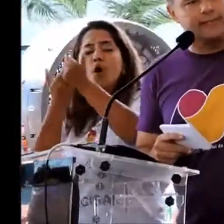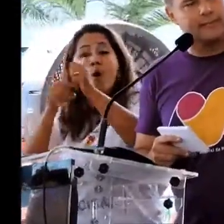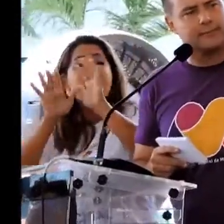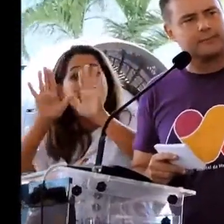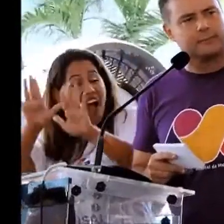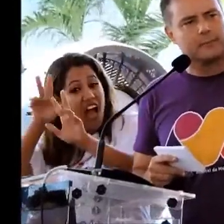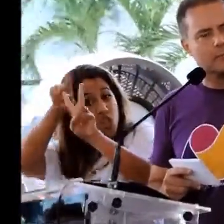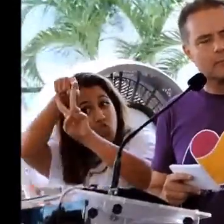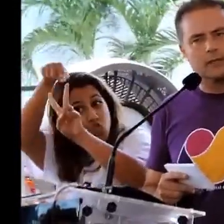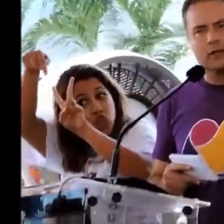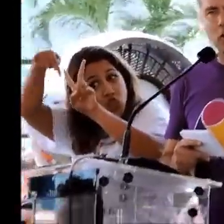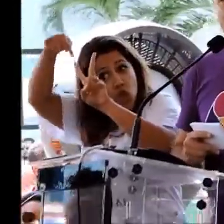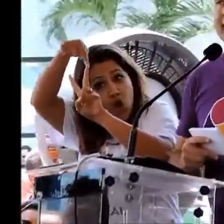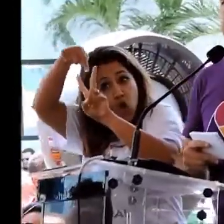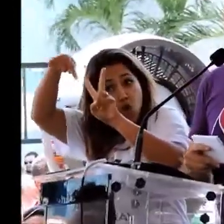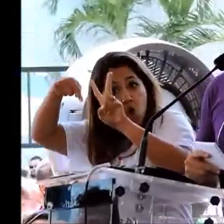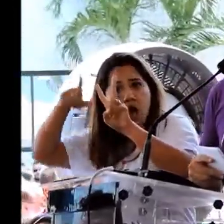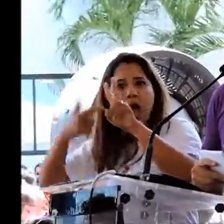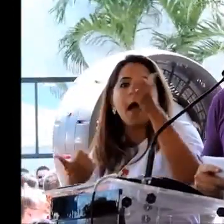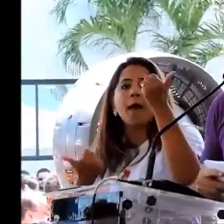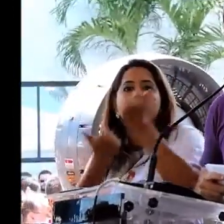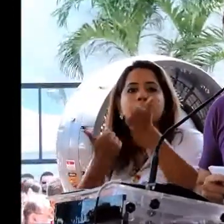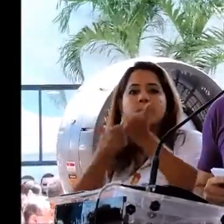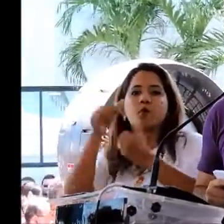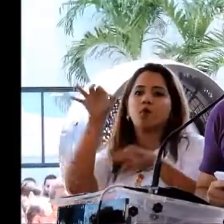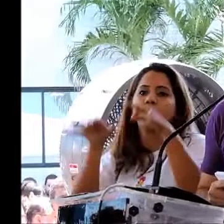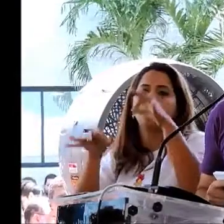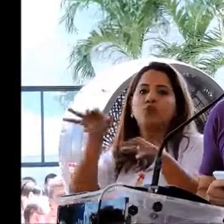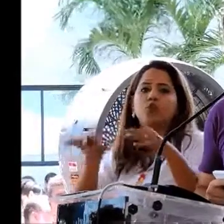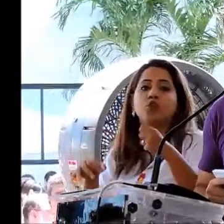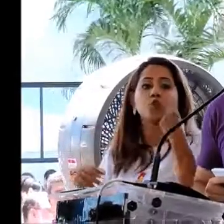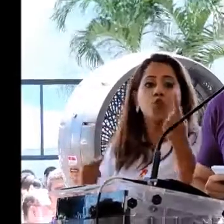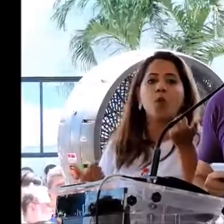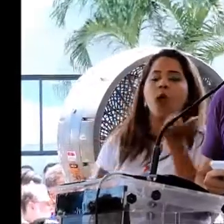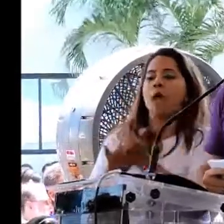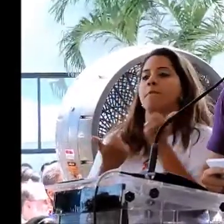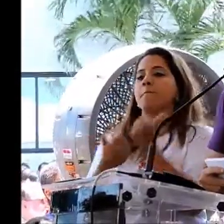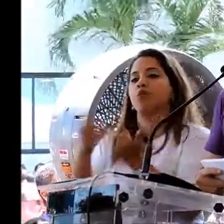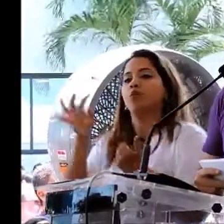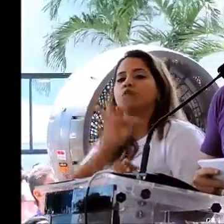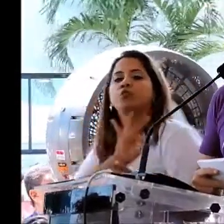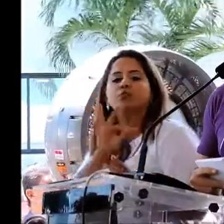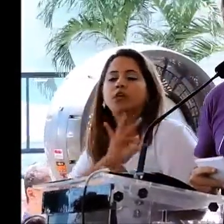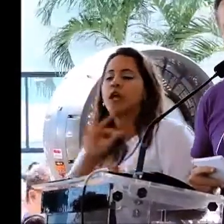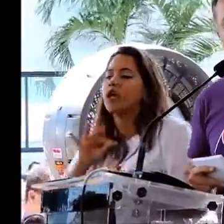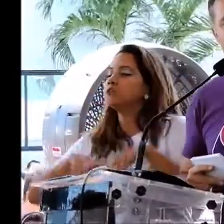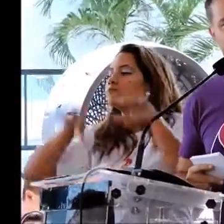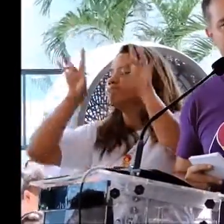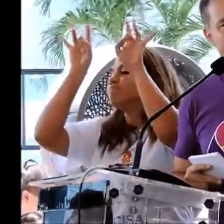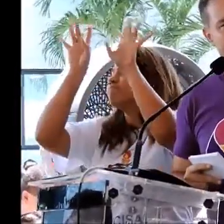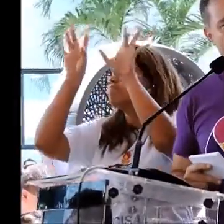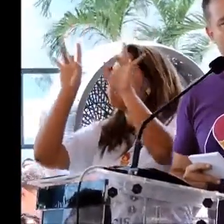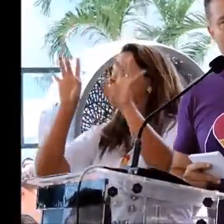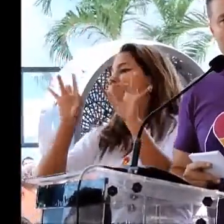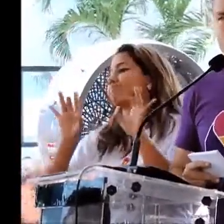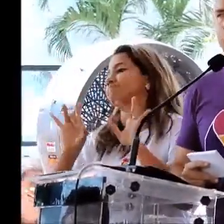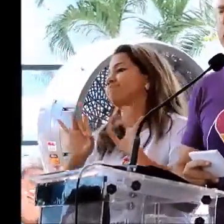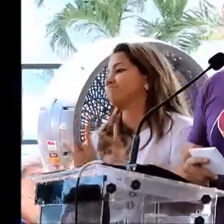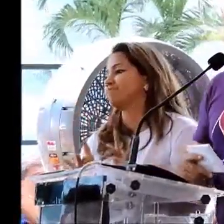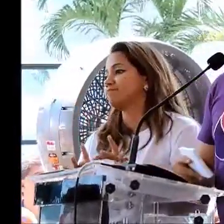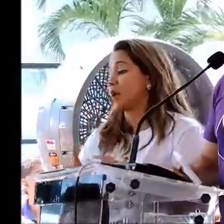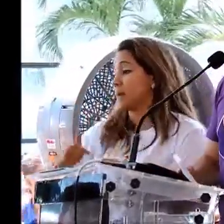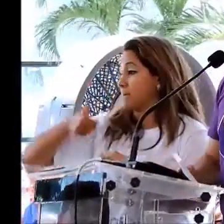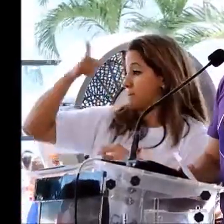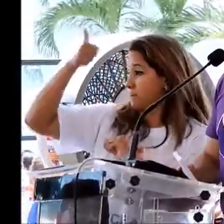mas dois apoios políticos e um apoio técnico muito especiais.